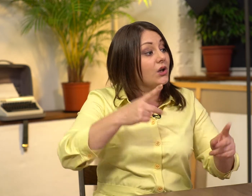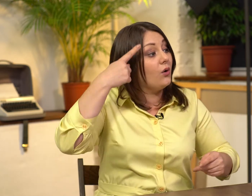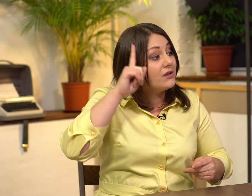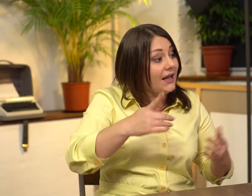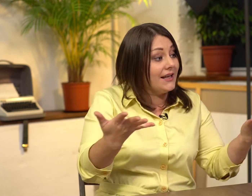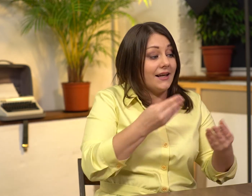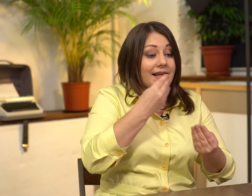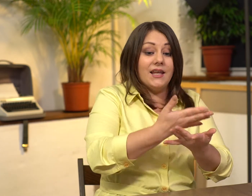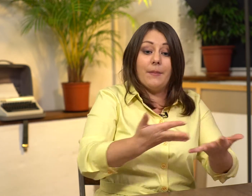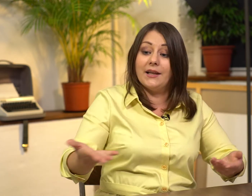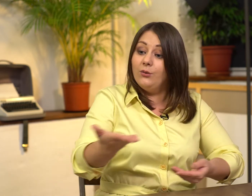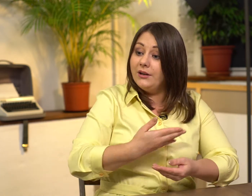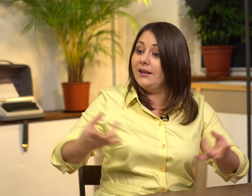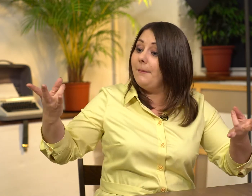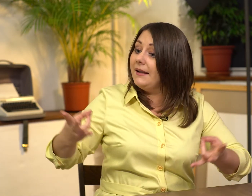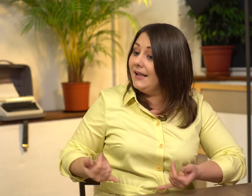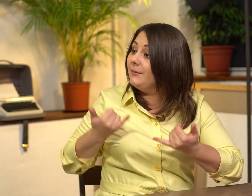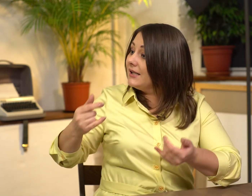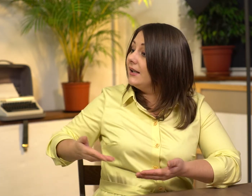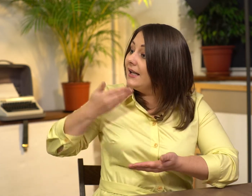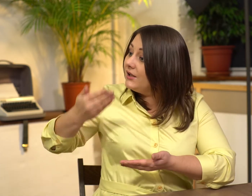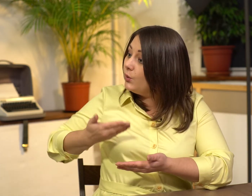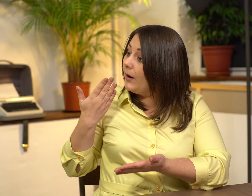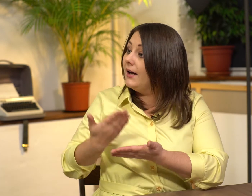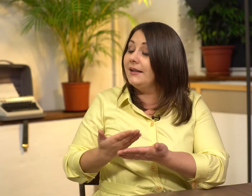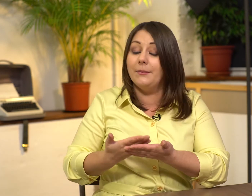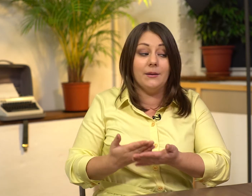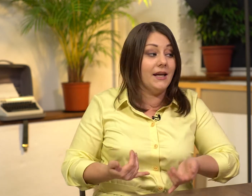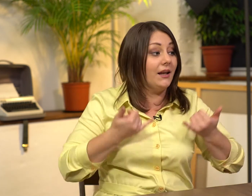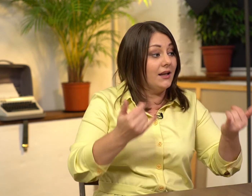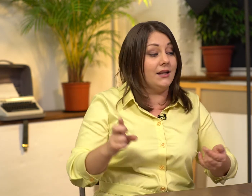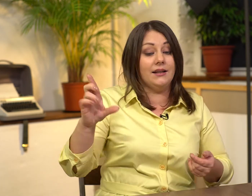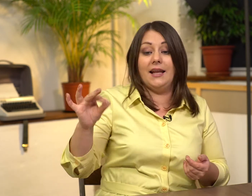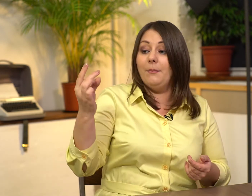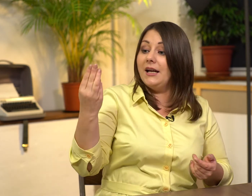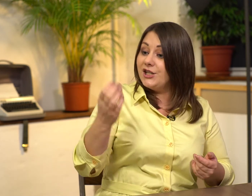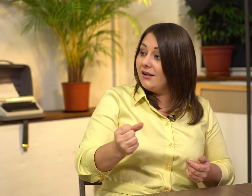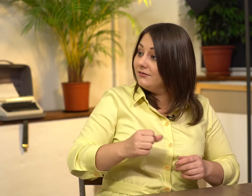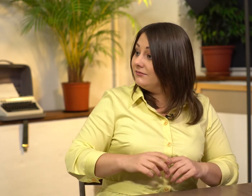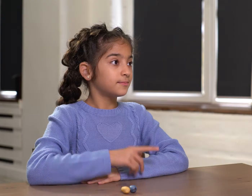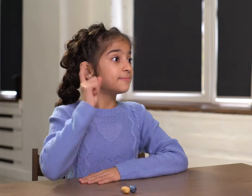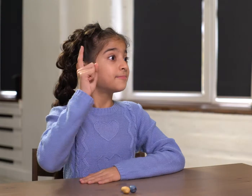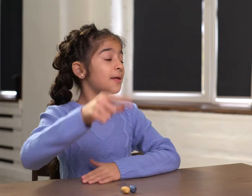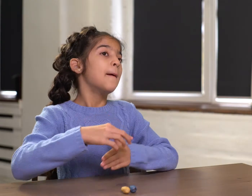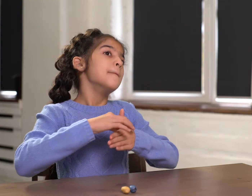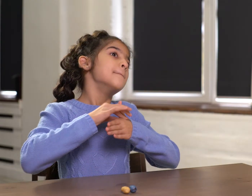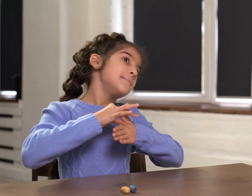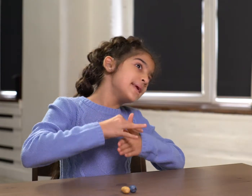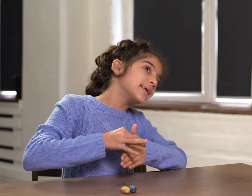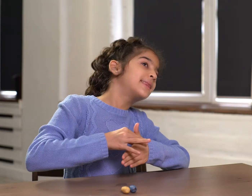Кто знает, какие продукты нам понадобятся для супа? Например, для борща. Meat.